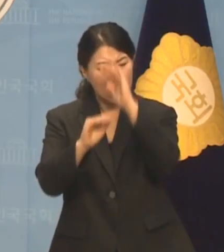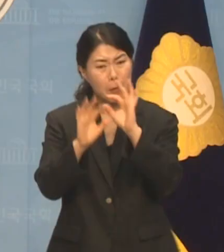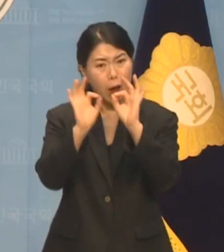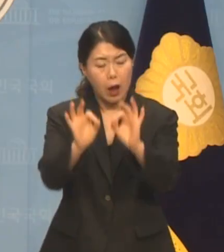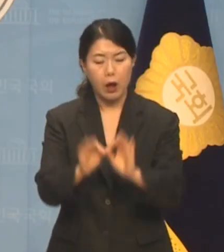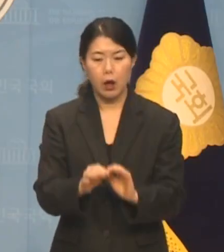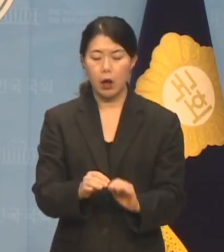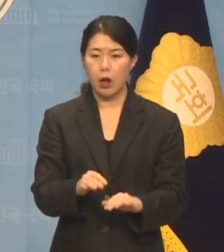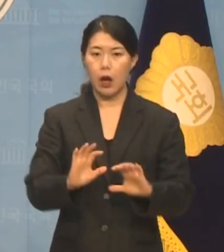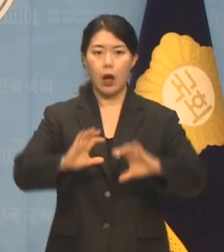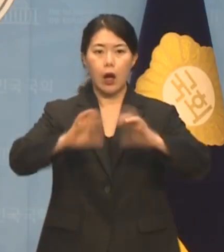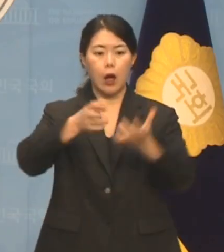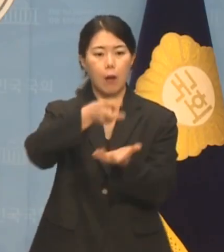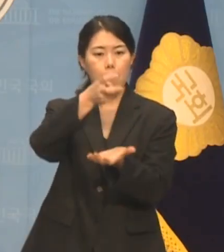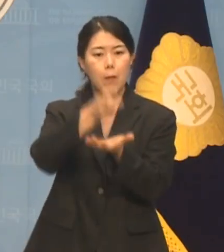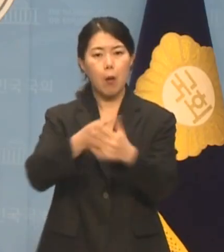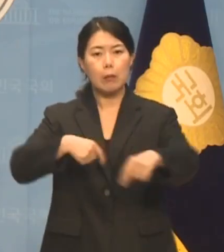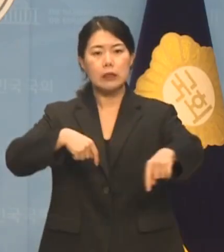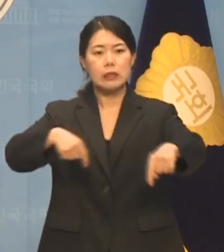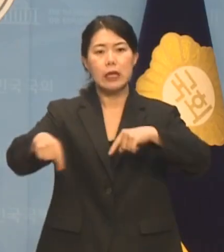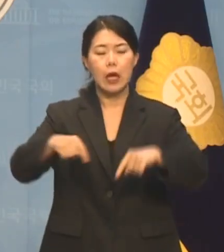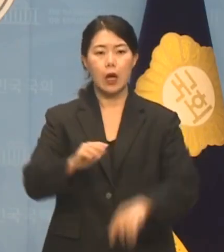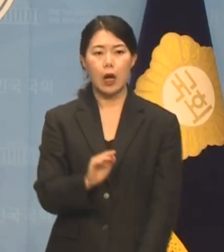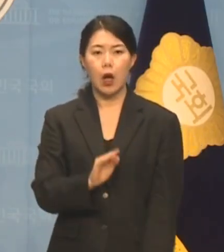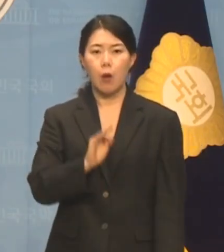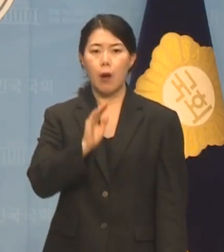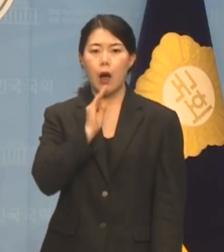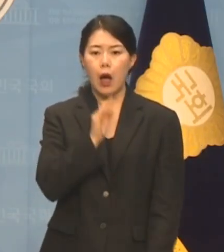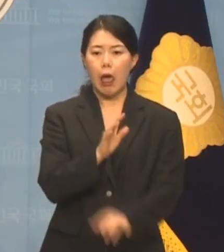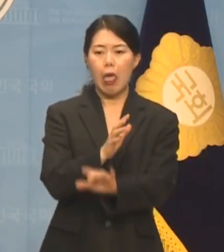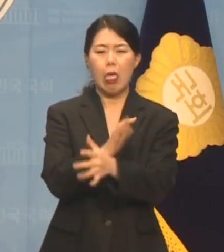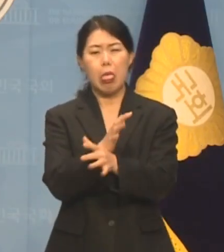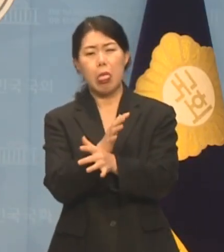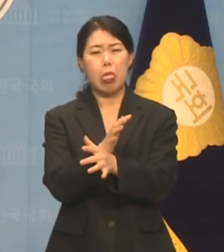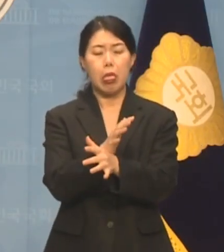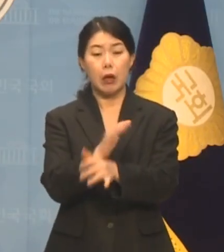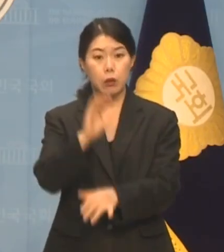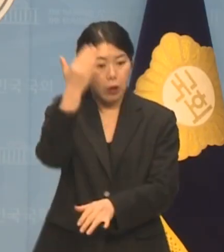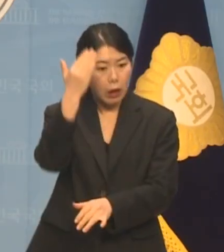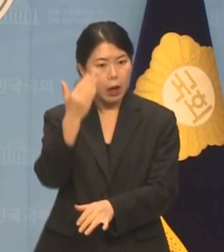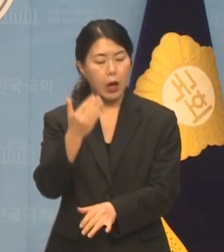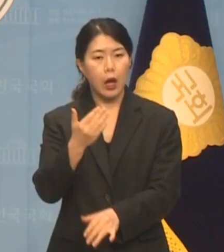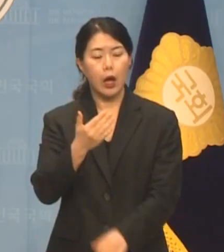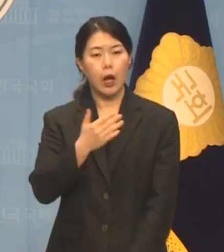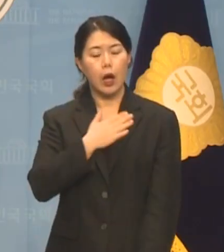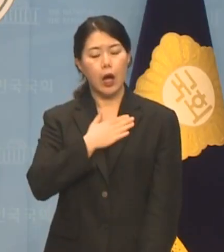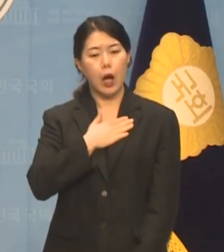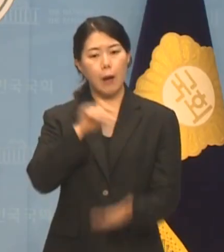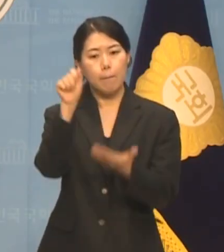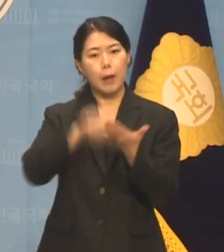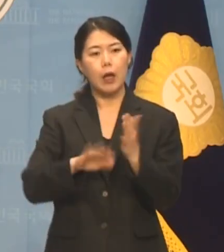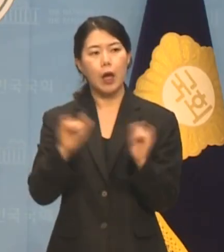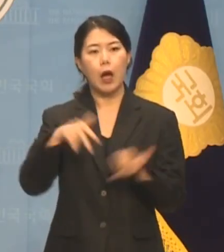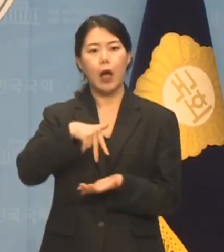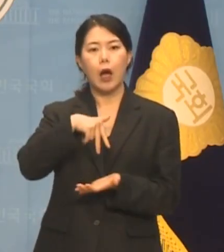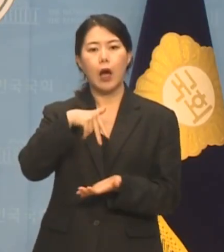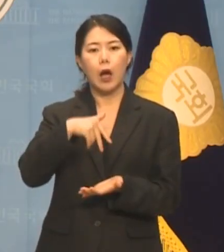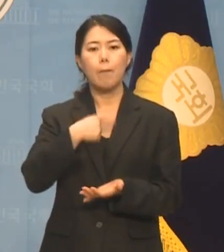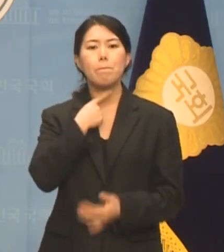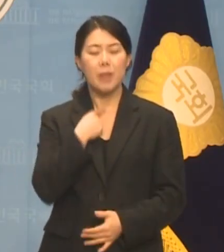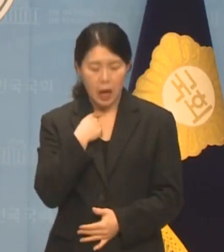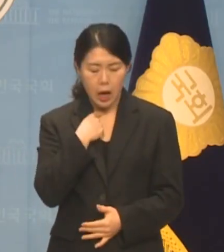나라의 법치가 조롱거리로 전락했다는 사실에 판사 출신 정치인으로서